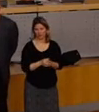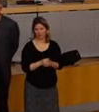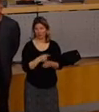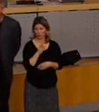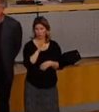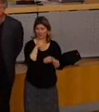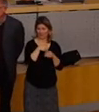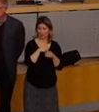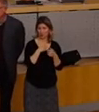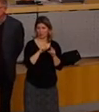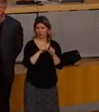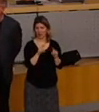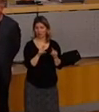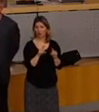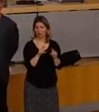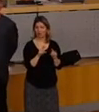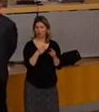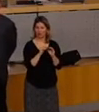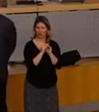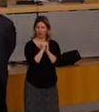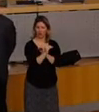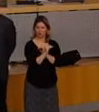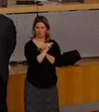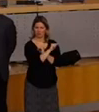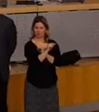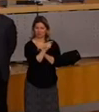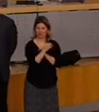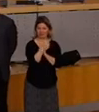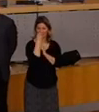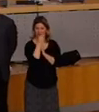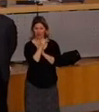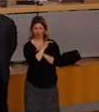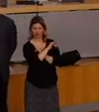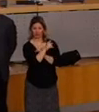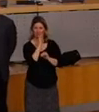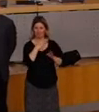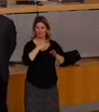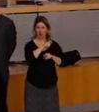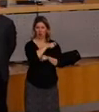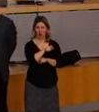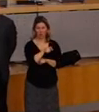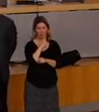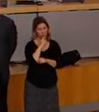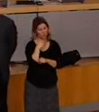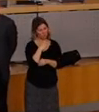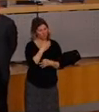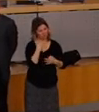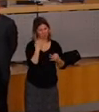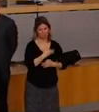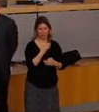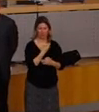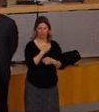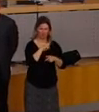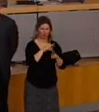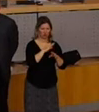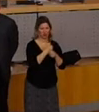ging wie wir auch im land gesehen haben dass dort die fachleute auf verschiedensten gebieten dringend benötigt werden das